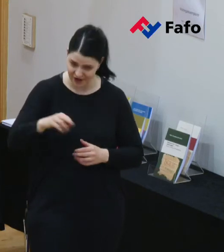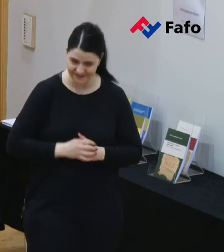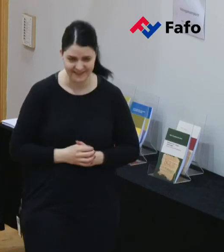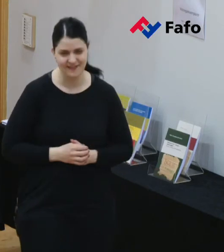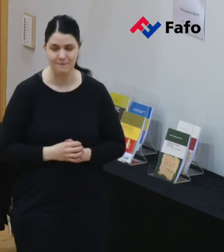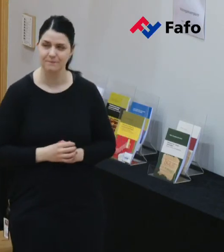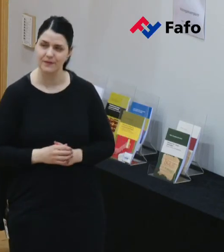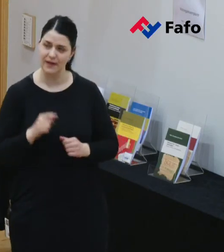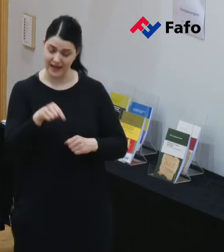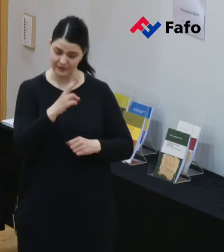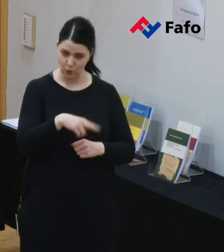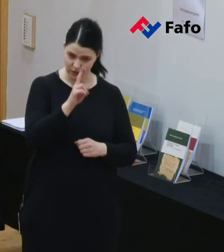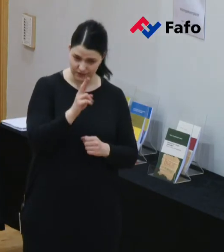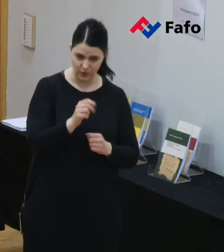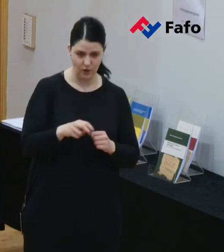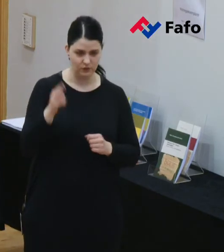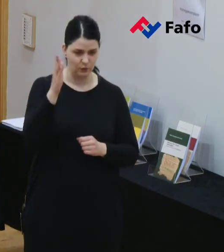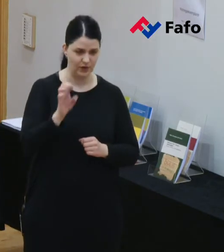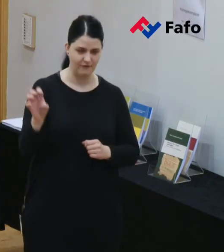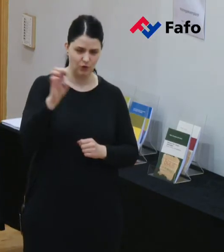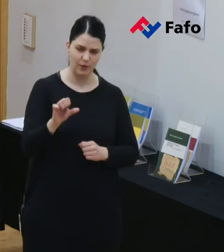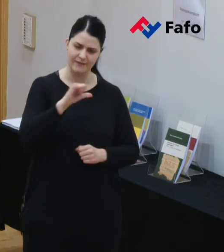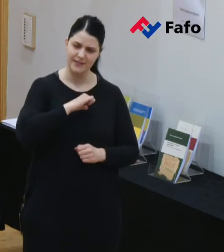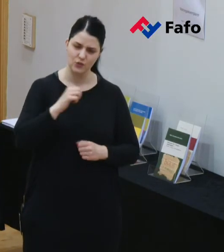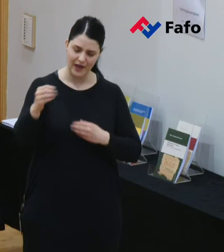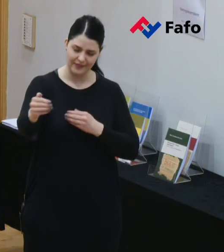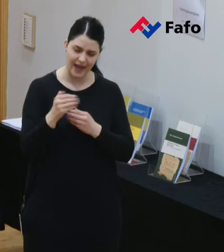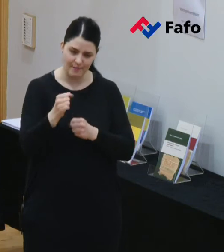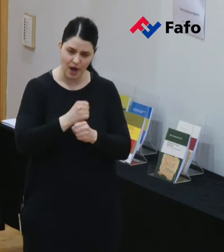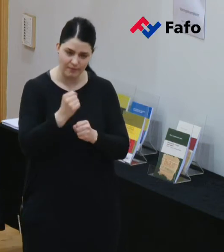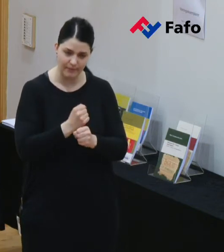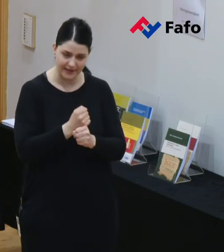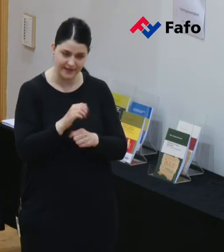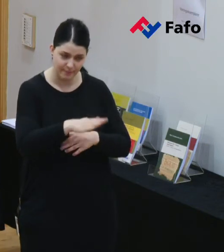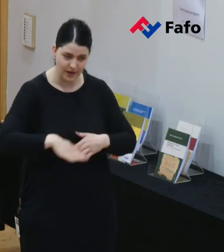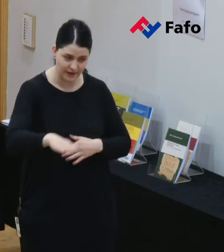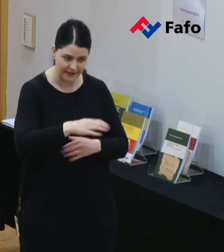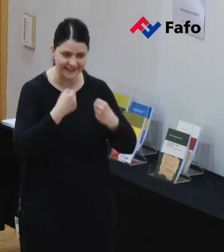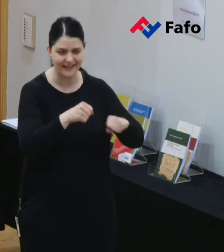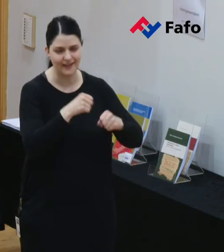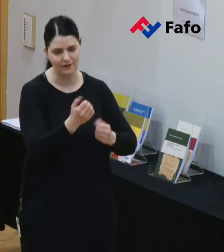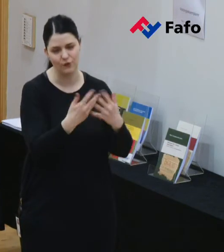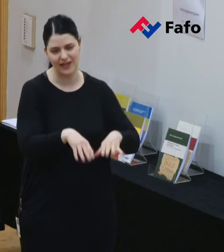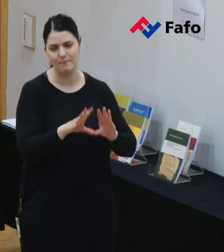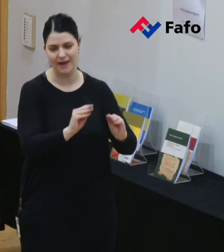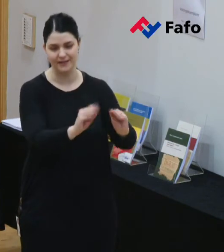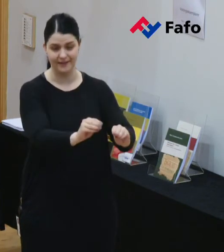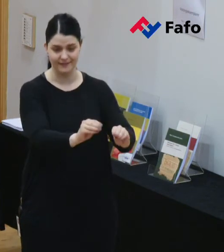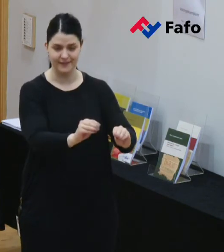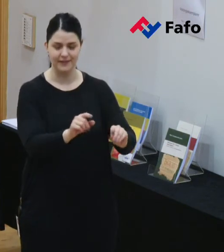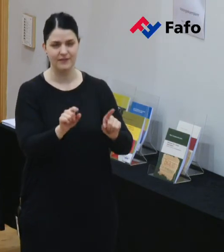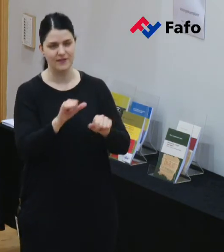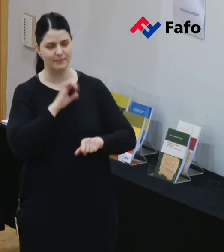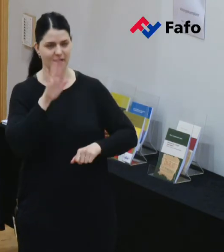Norden og for så vidt Nord-Europa, at jo nærmere du arbeidsmarkedet, jo bedre fungerer tiltakene, eller som danskene kaller